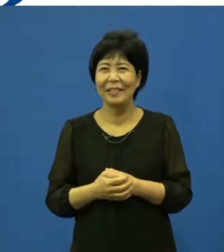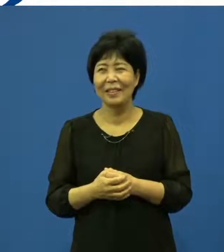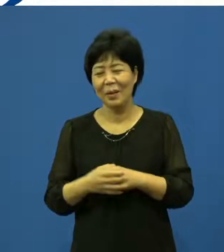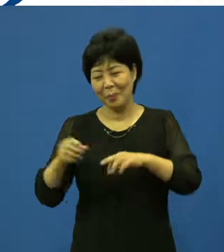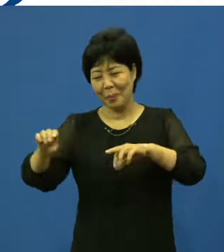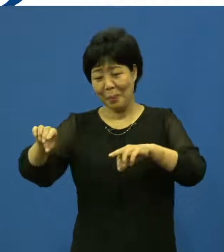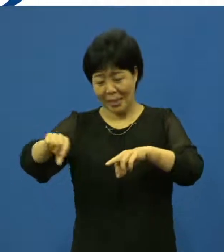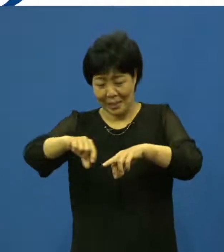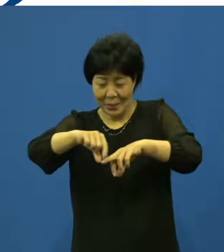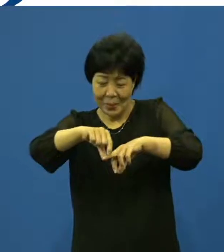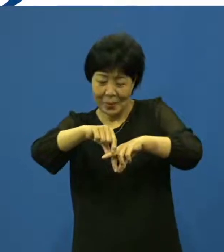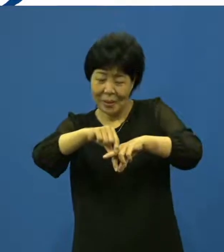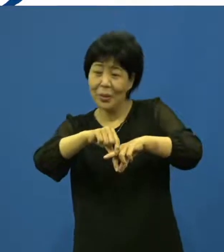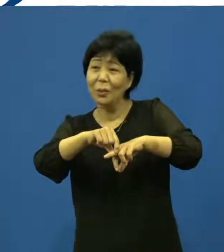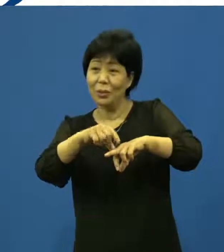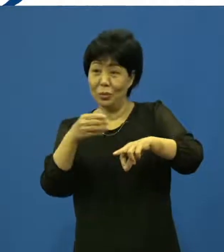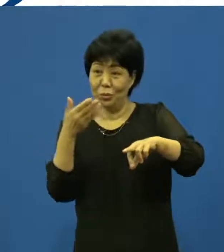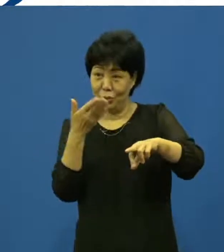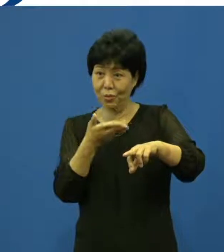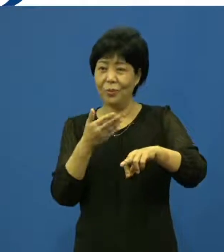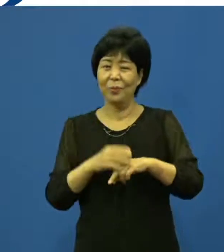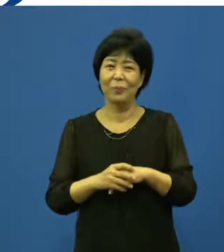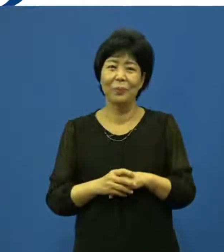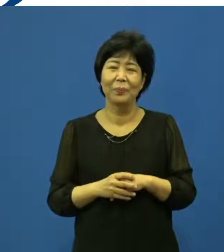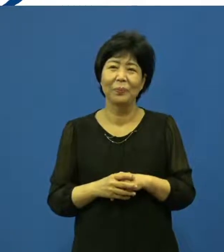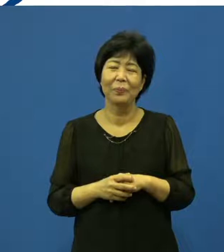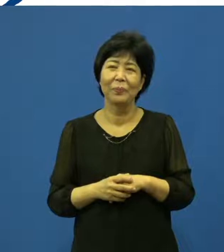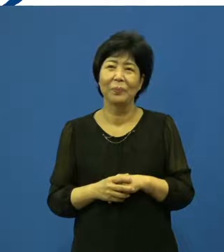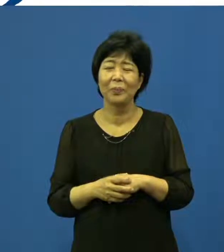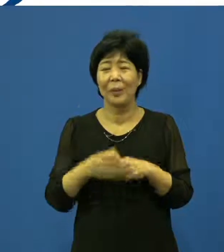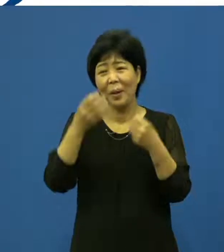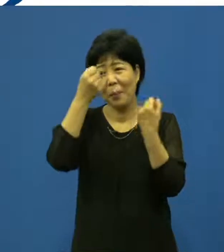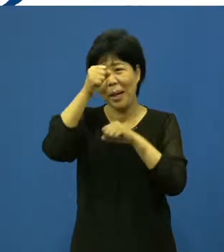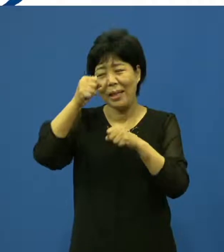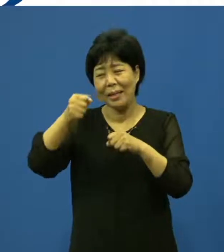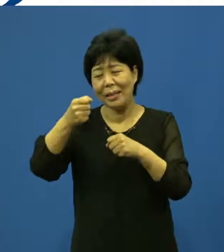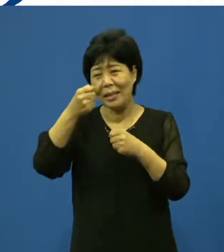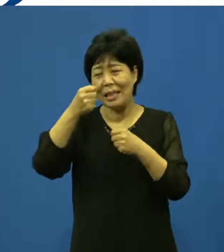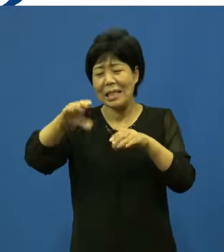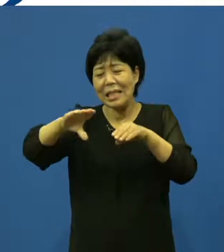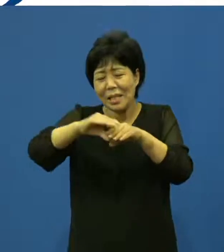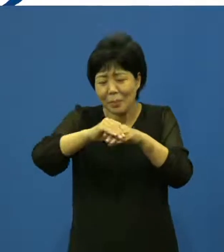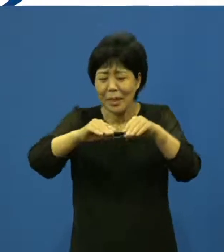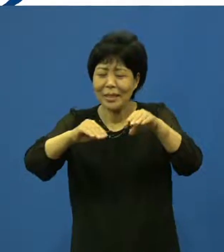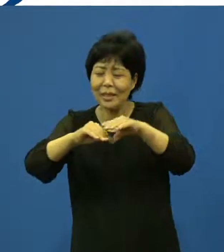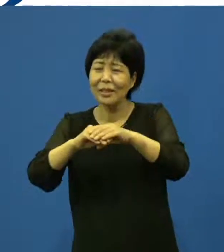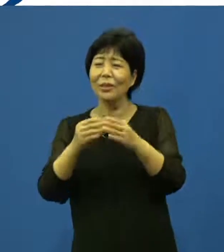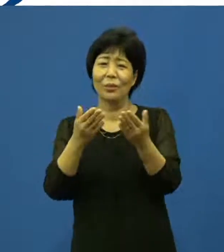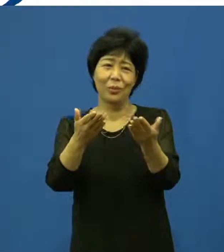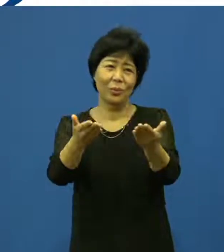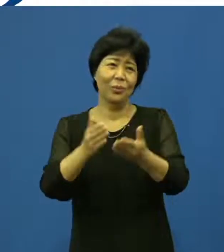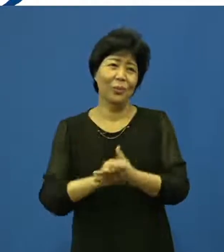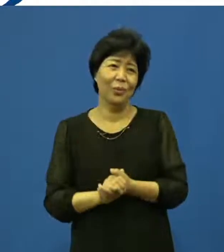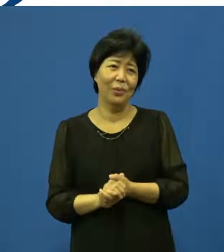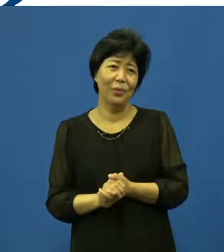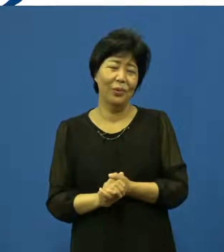손에 가락지를 끼워주고 발에 신을 챙기고